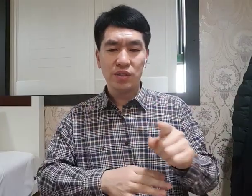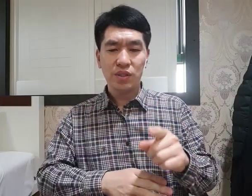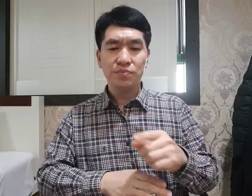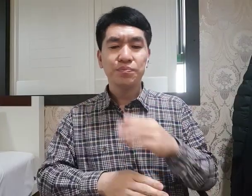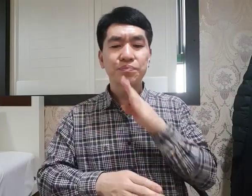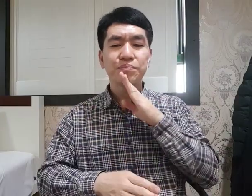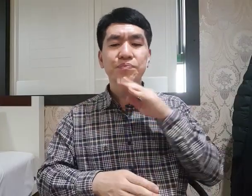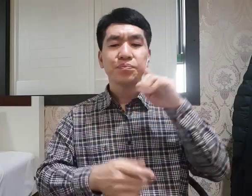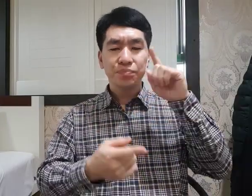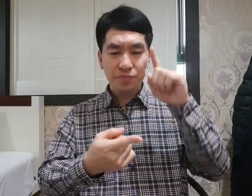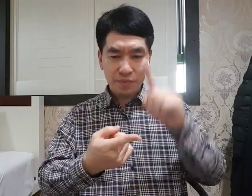것이